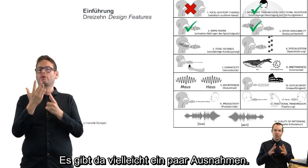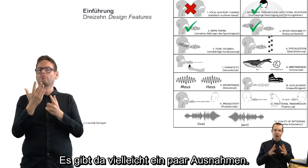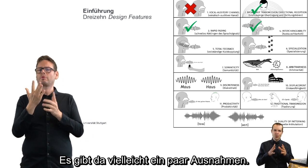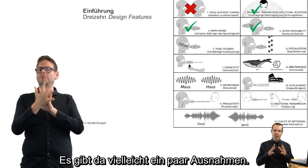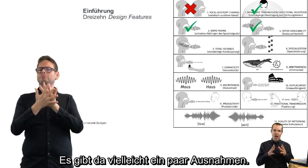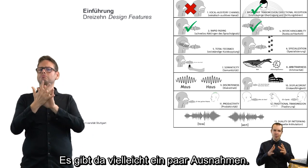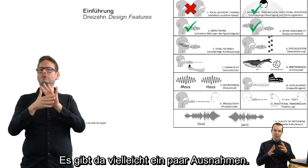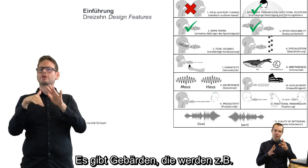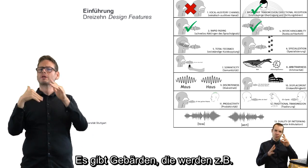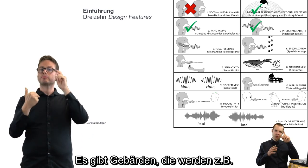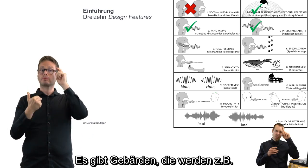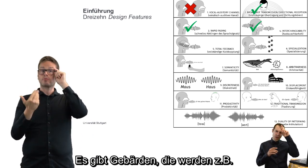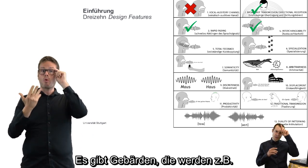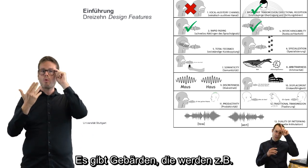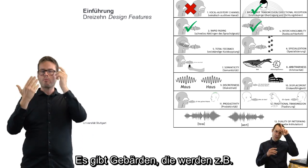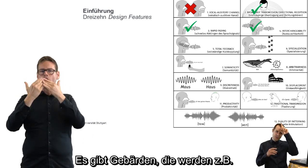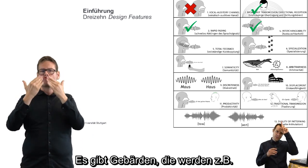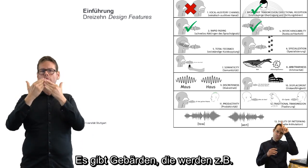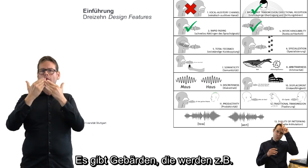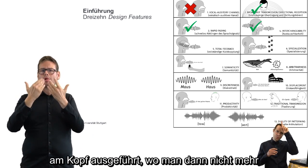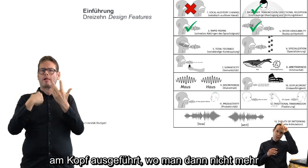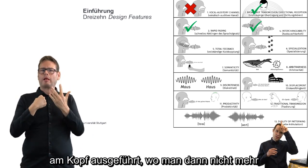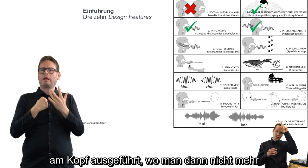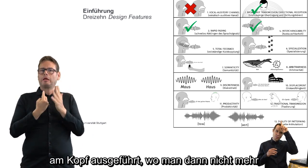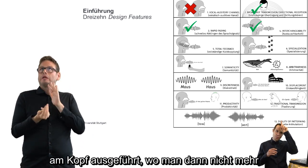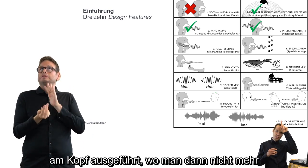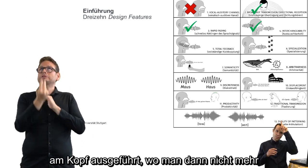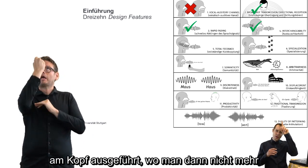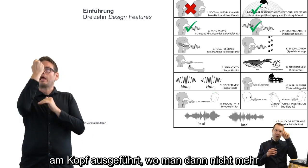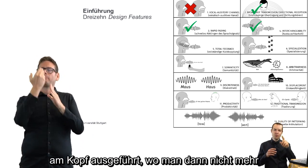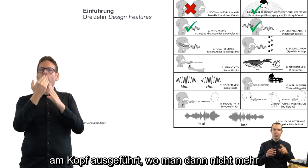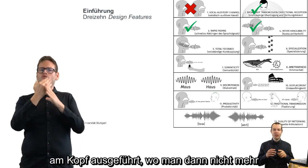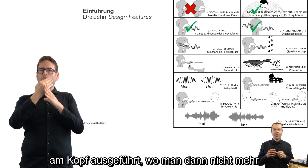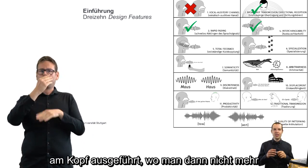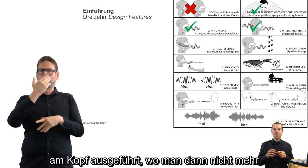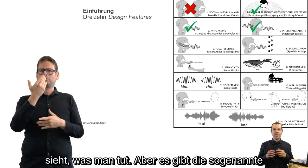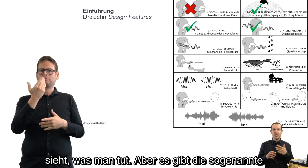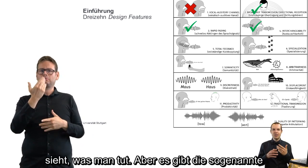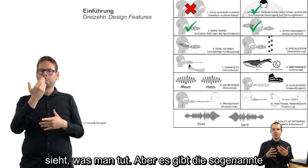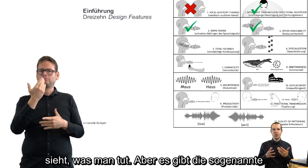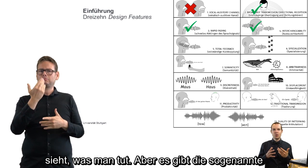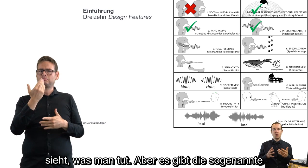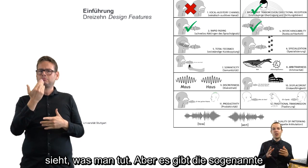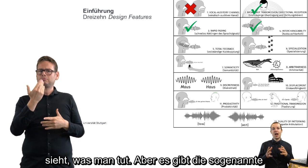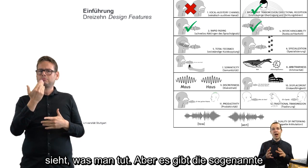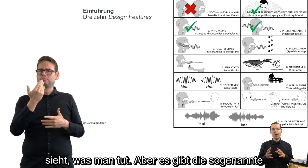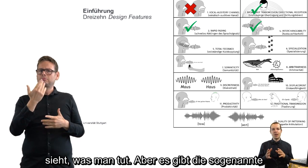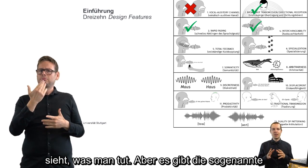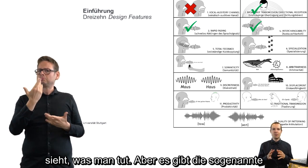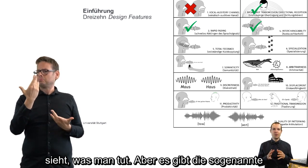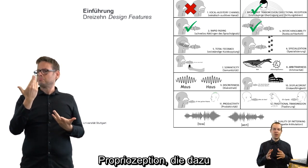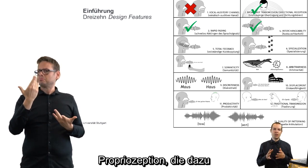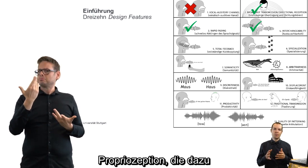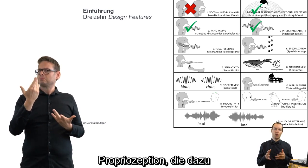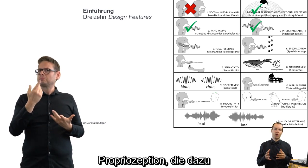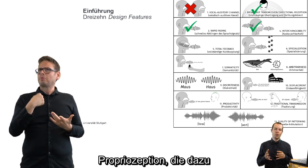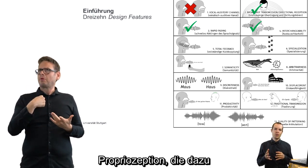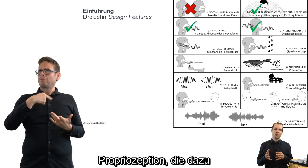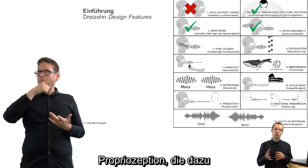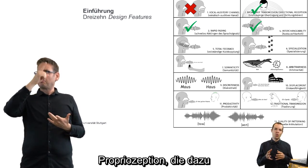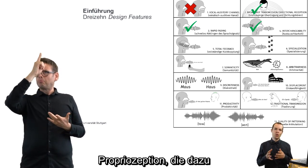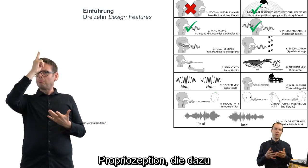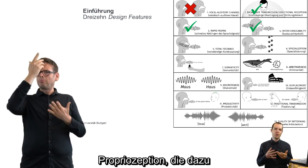Ausnahmen. Es gibt so Gebärden, die werden irgendwo am Kopf gemacht, wo man dann nicht mehr sieht, was man tut, aber es gibt die sogenannte